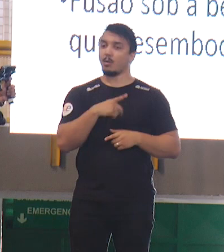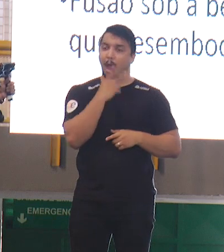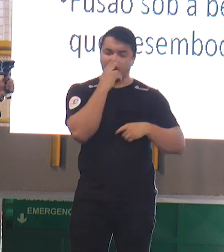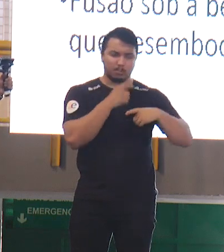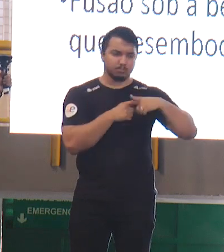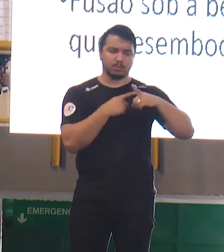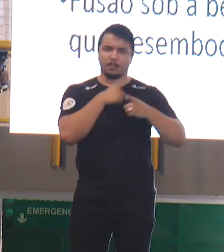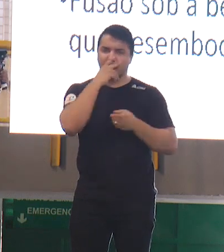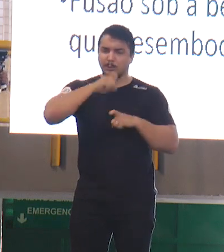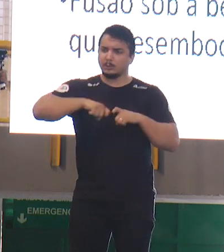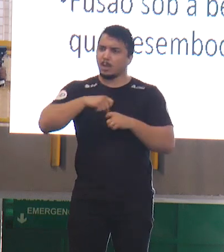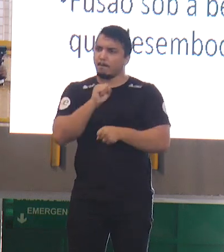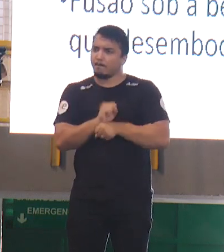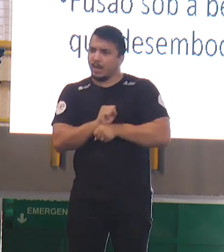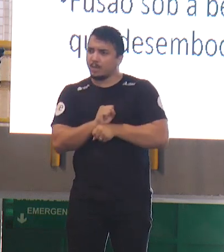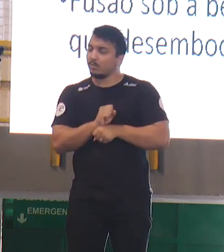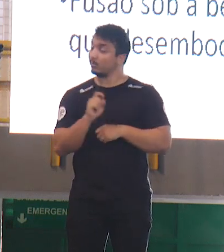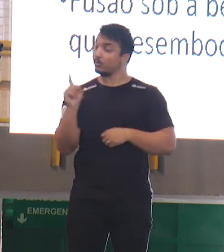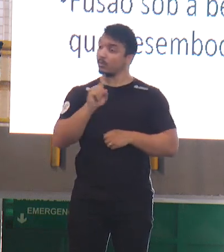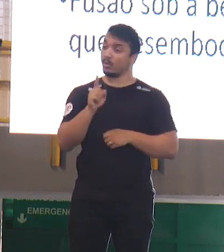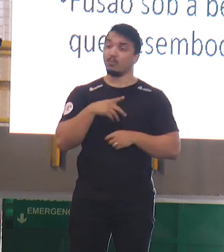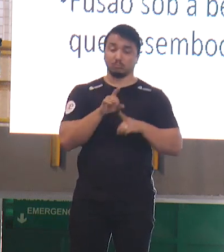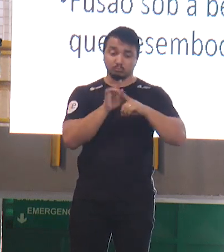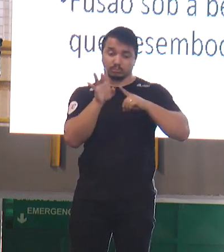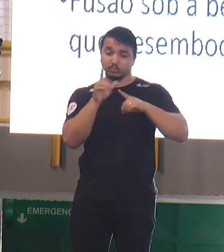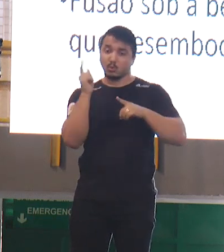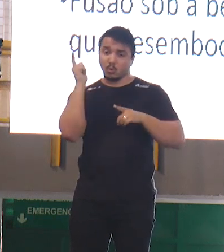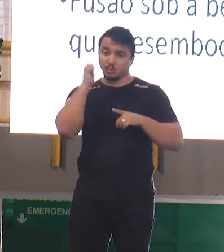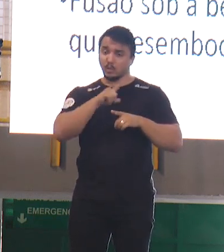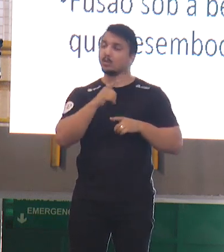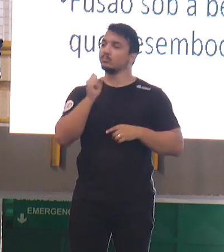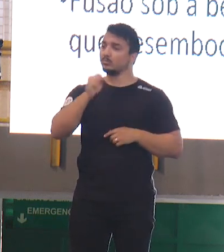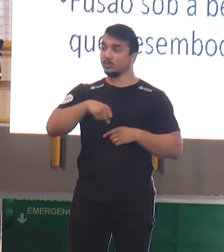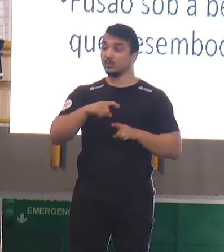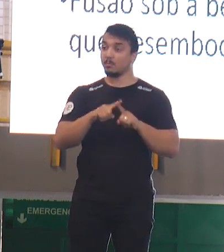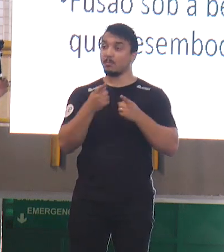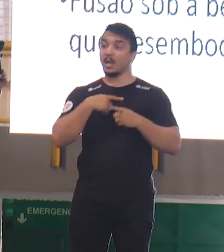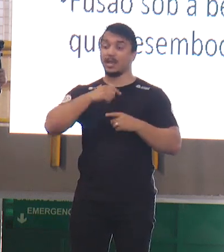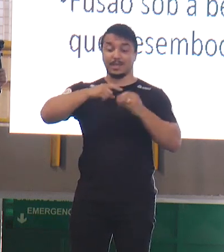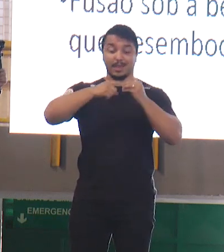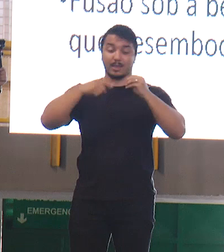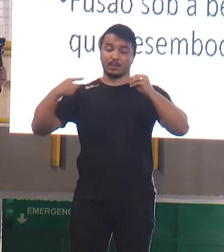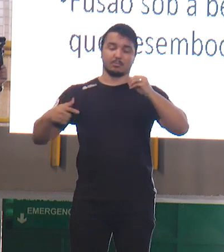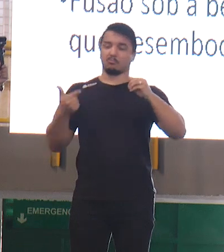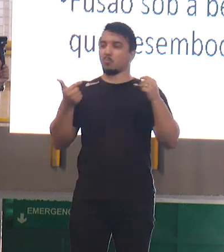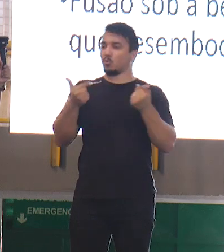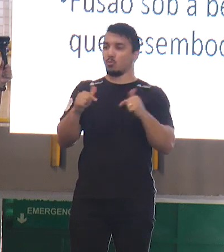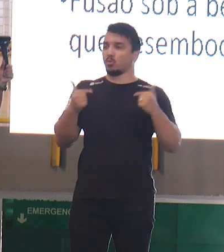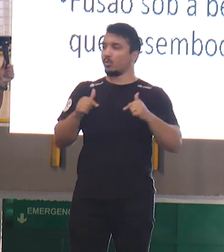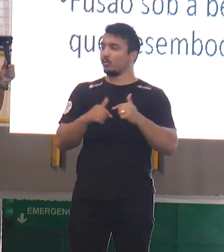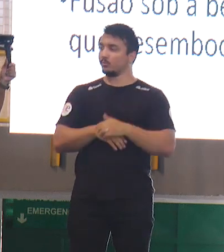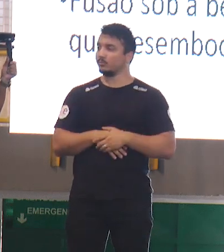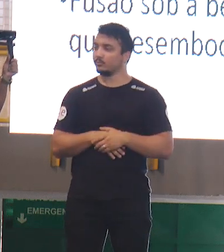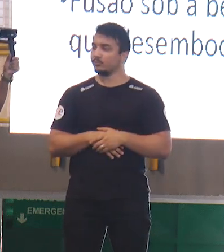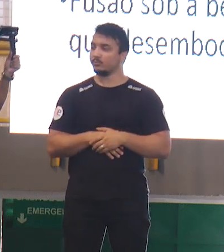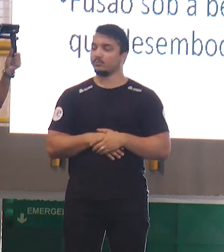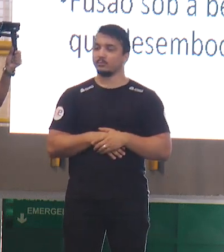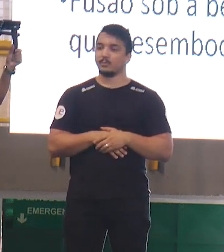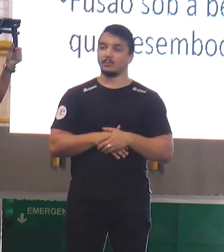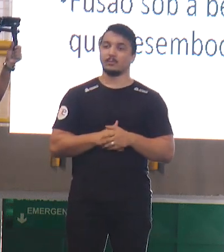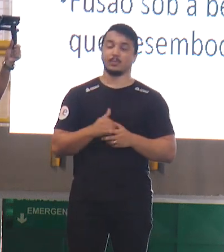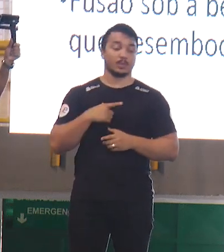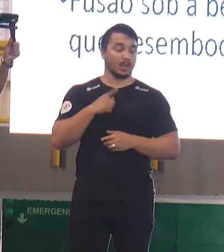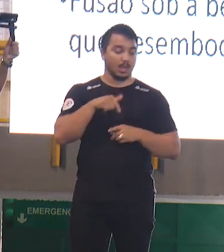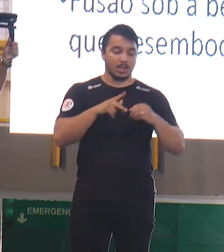potência sexual? Não. Essa pessoa vai ejacular? Vai. Só que não vai liberar o quê? Gametas. Ok?